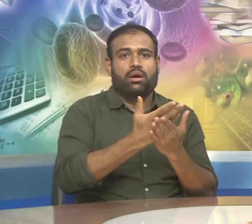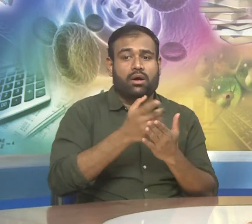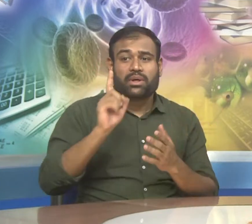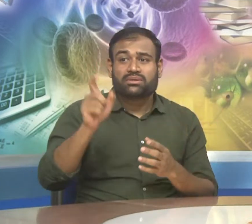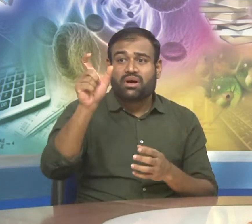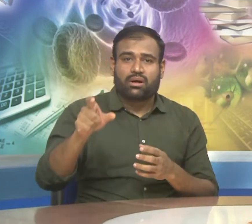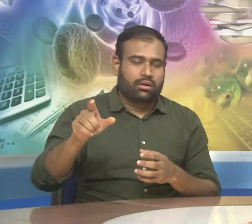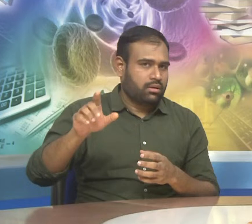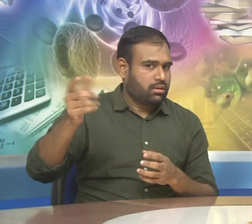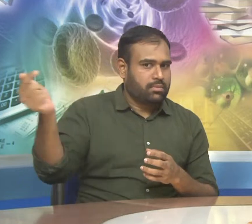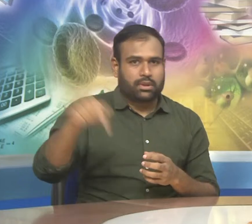debtor cannot pay the